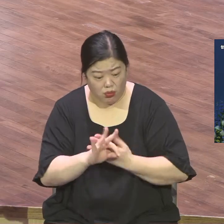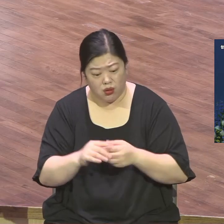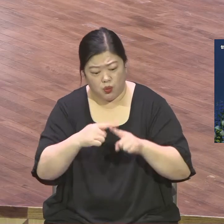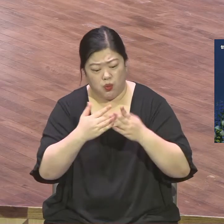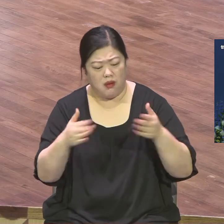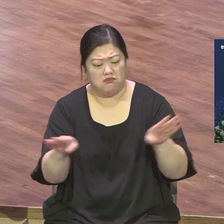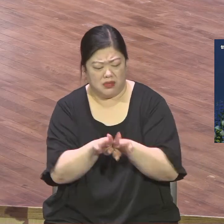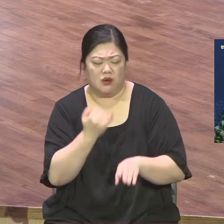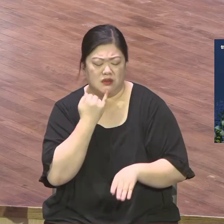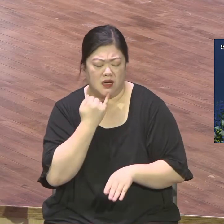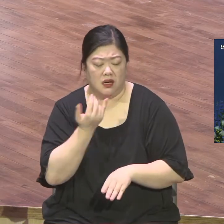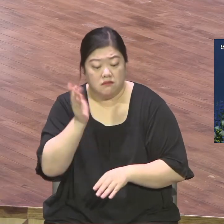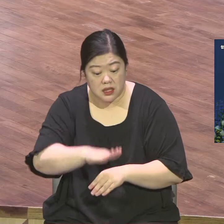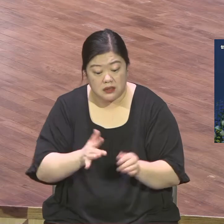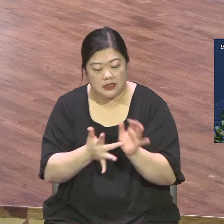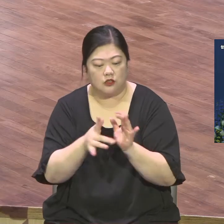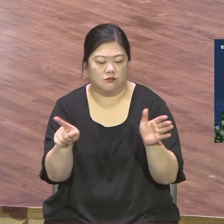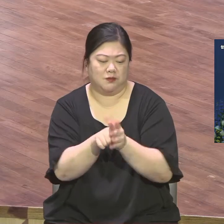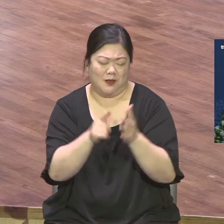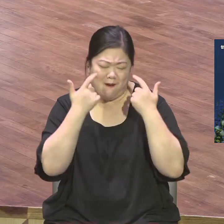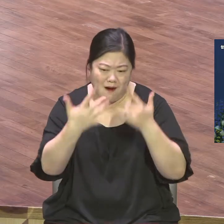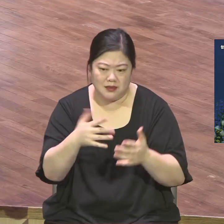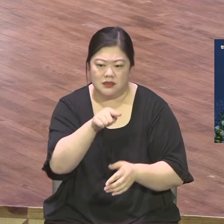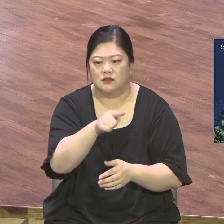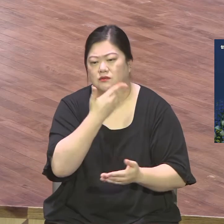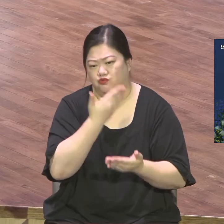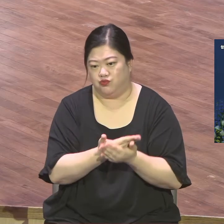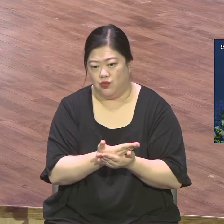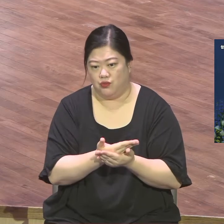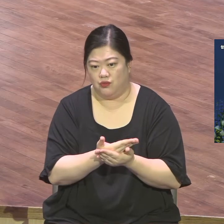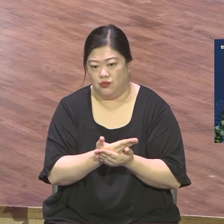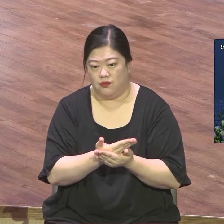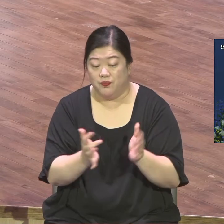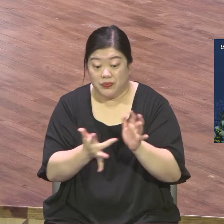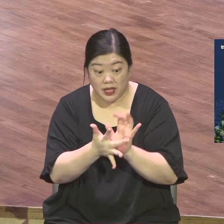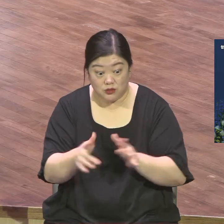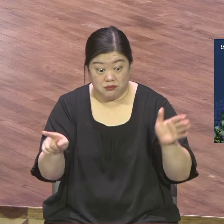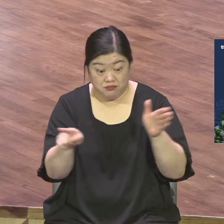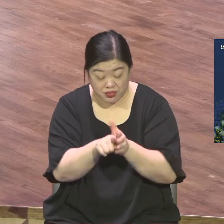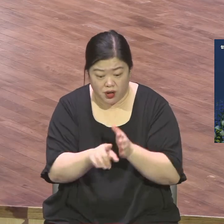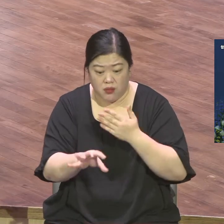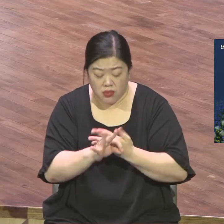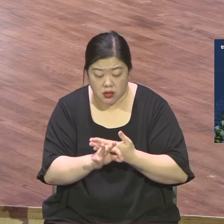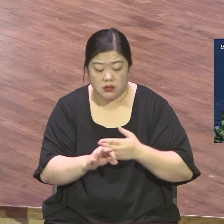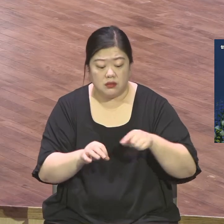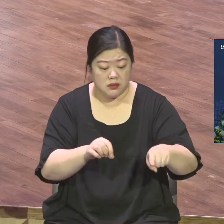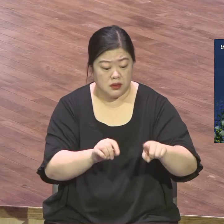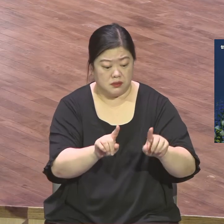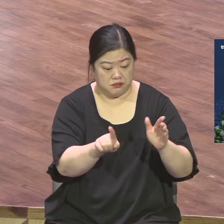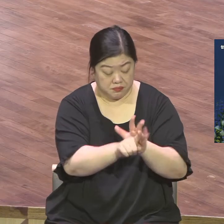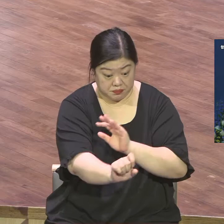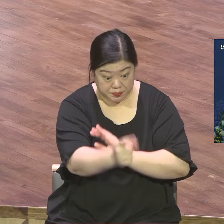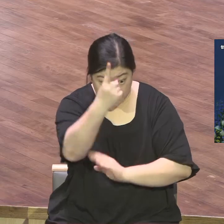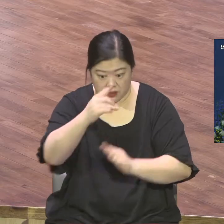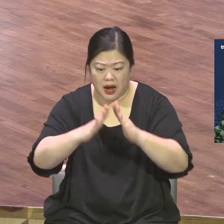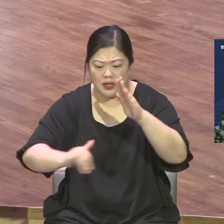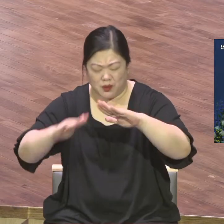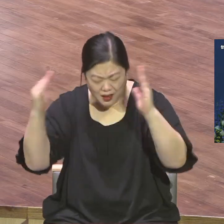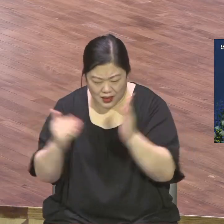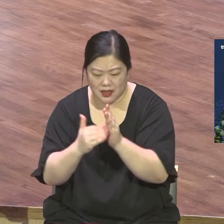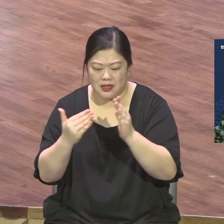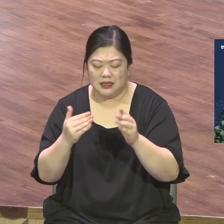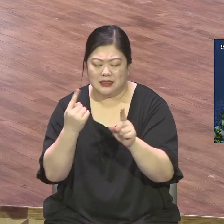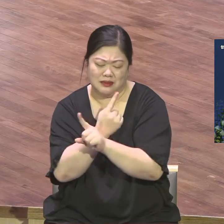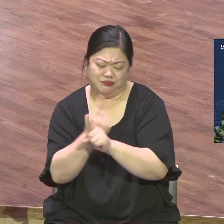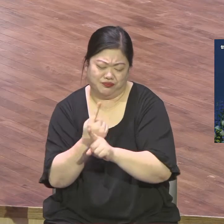믿냐. 예수 믿으면 가문의 지주가 끝나고 예수 믿으면 모든 지금까지 모든 것이 다 아픔과 상처가